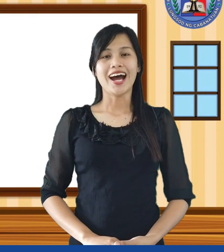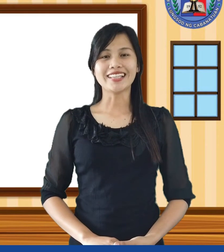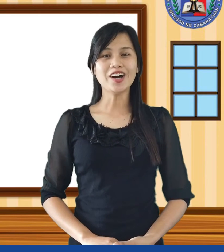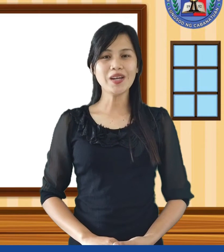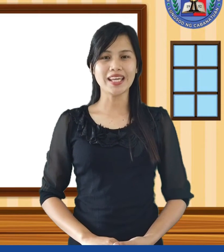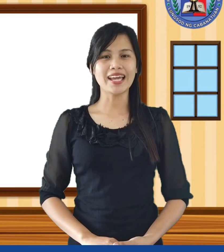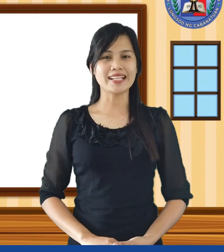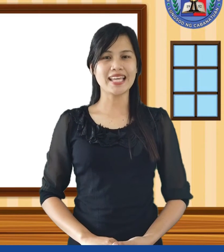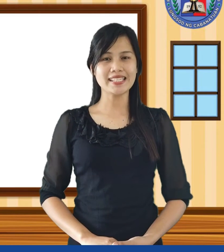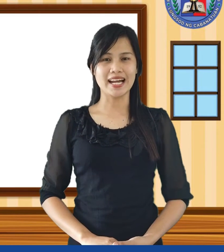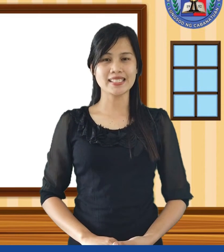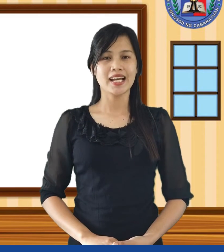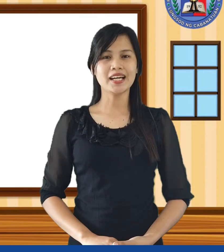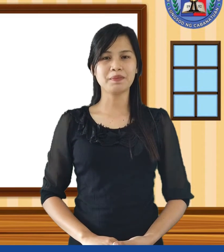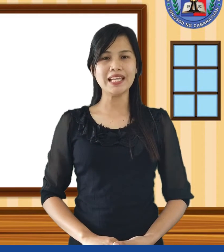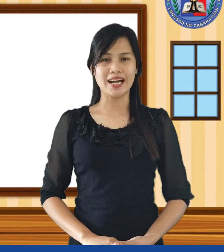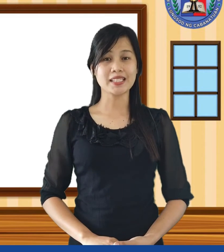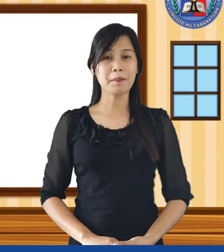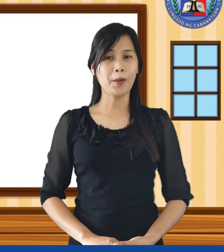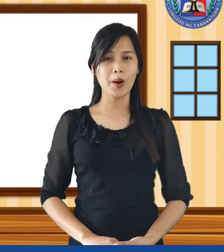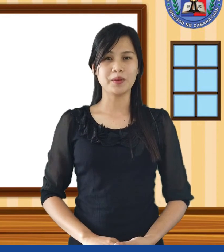At ang huli ay ang senyas ng bilang 10.